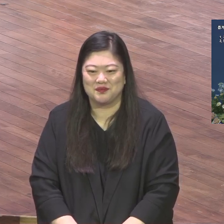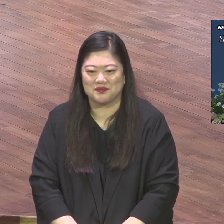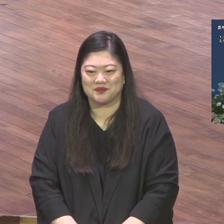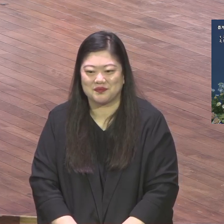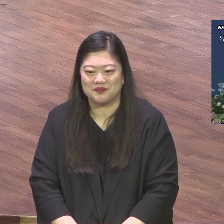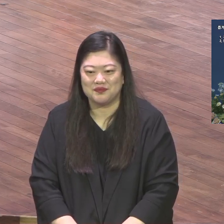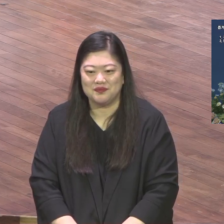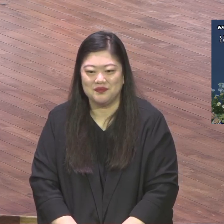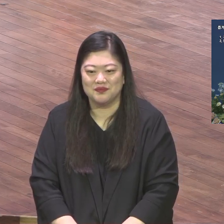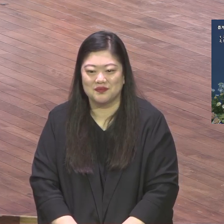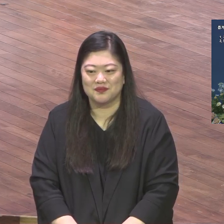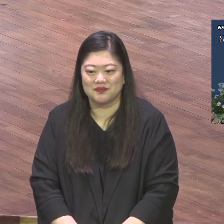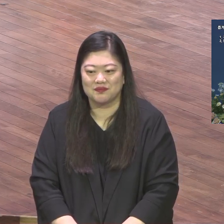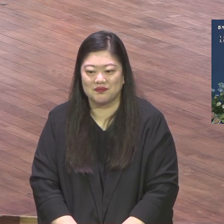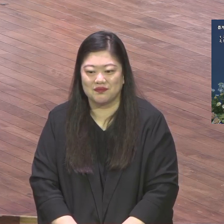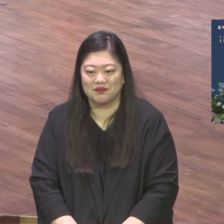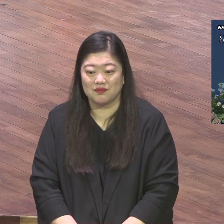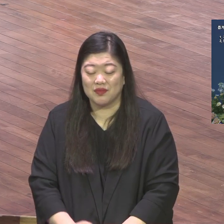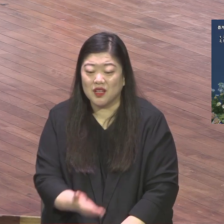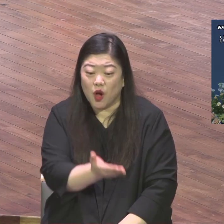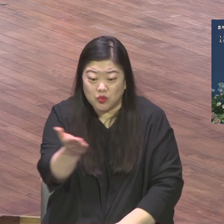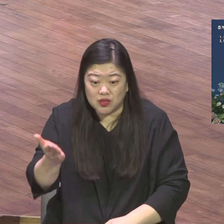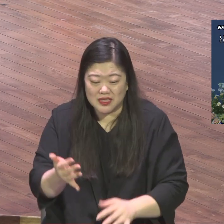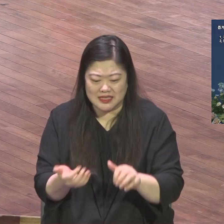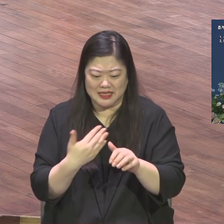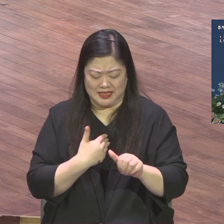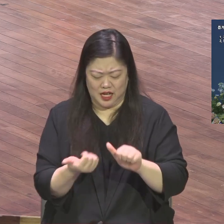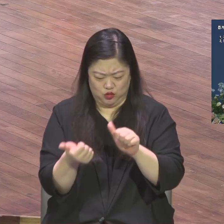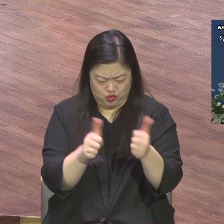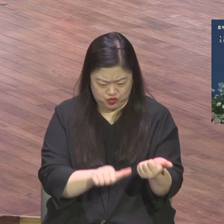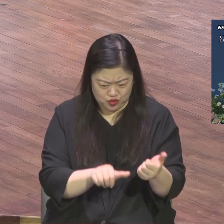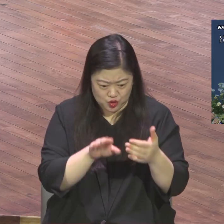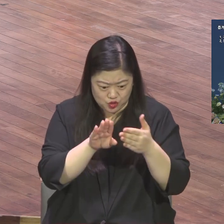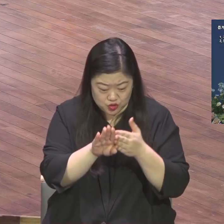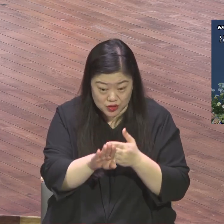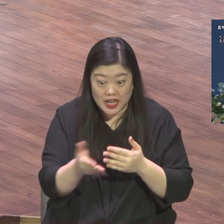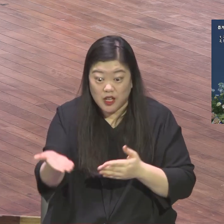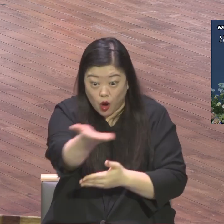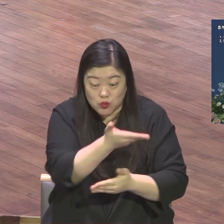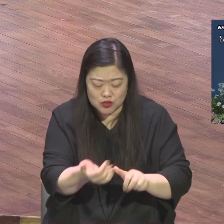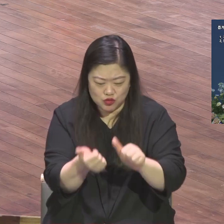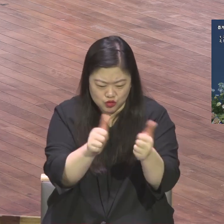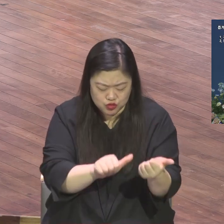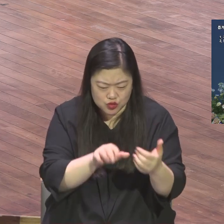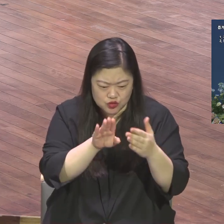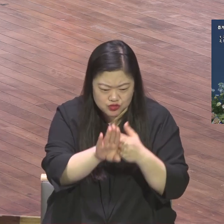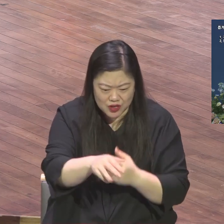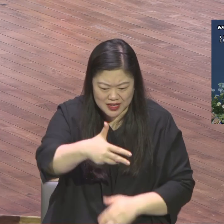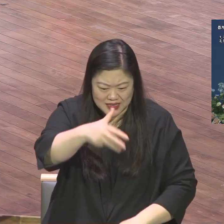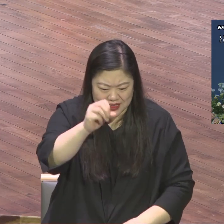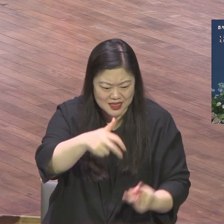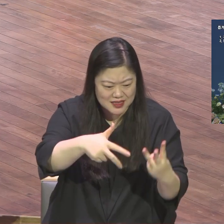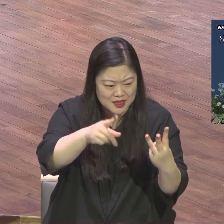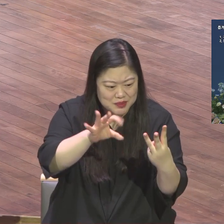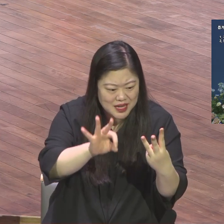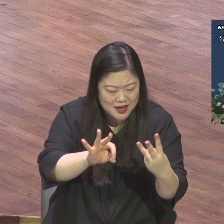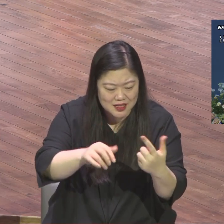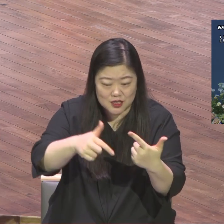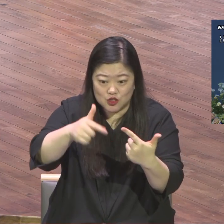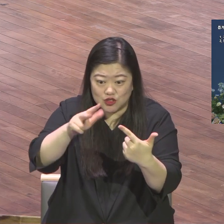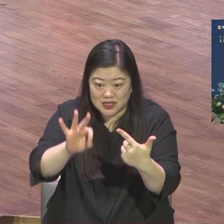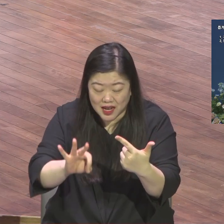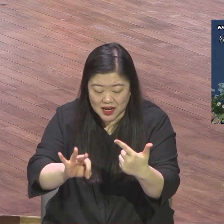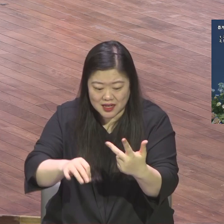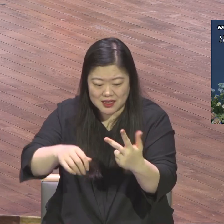우리는요 이 땅에 살면서 허물을 남기는 창세기 6장 3장 6장 11장에 서러운 인생 살면 안 돼요. 오직